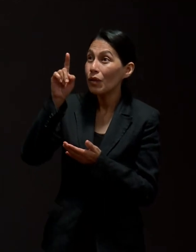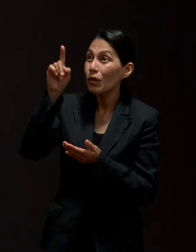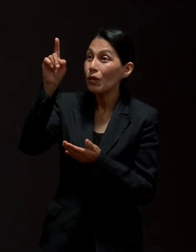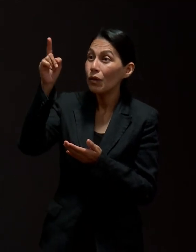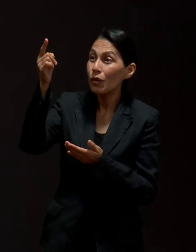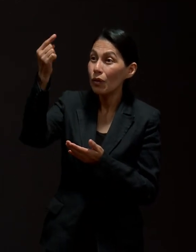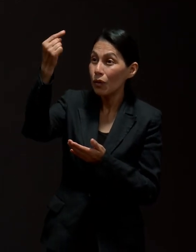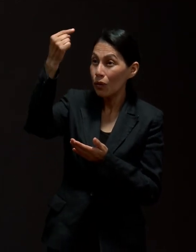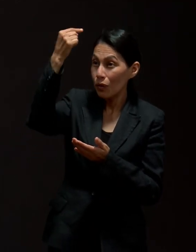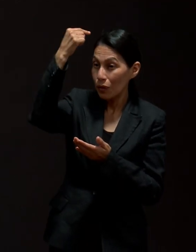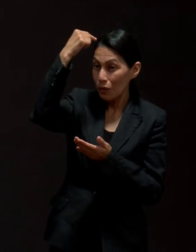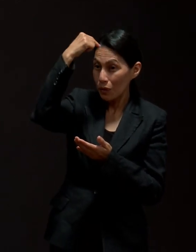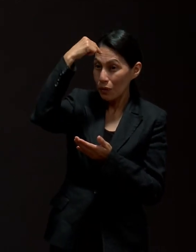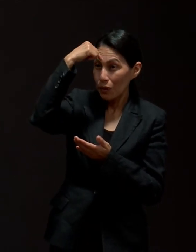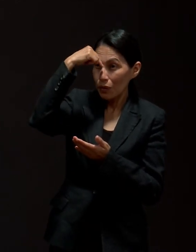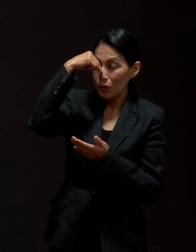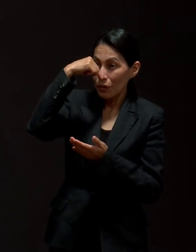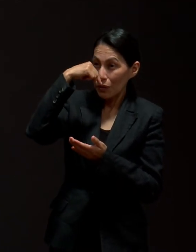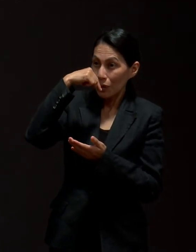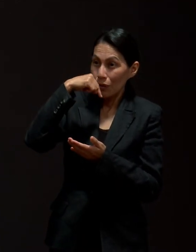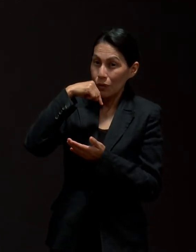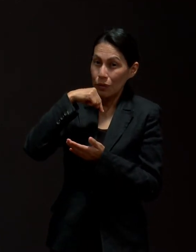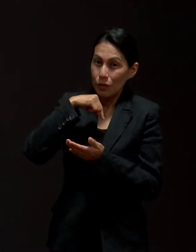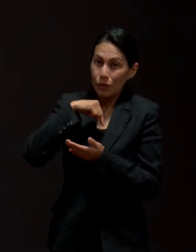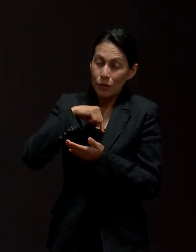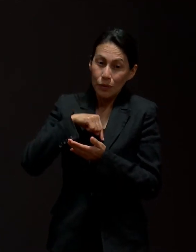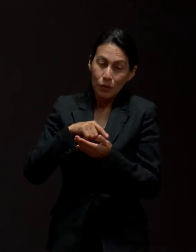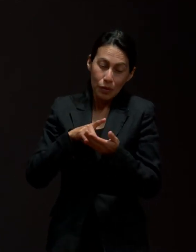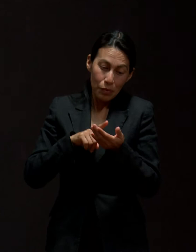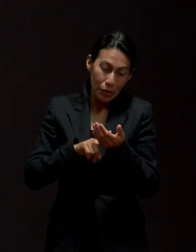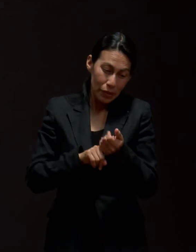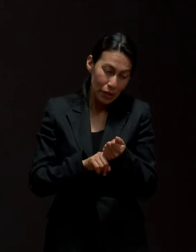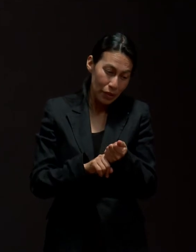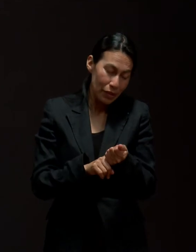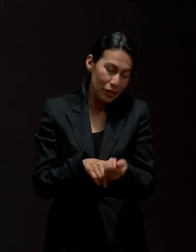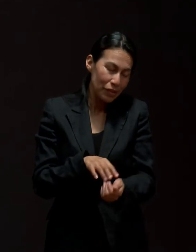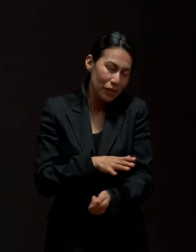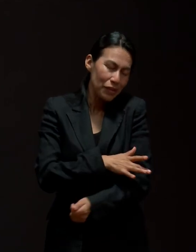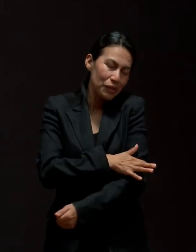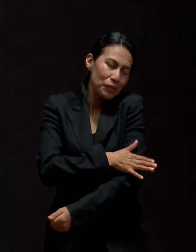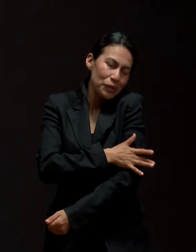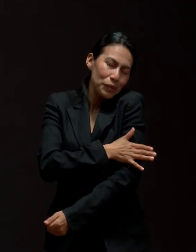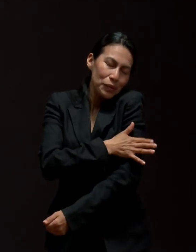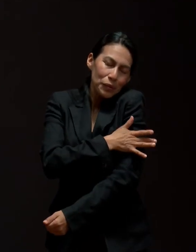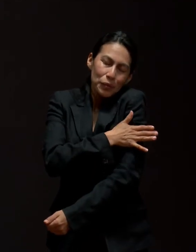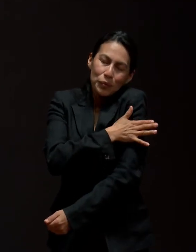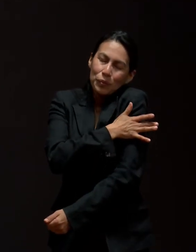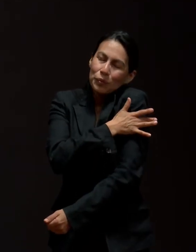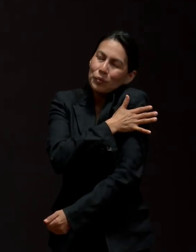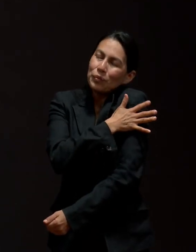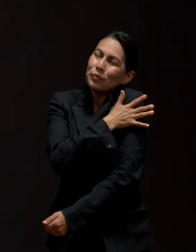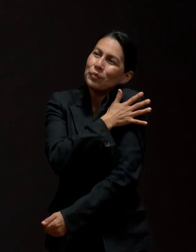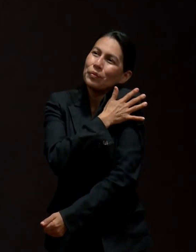Siento tu presencia en mí.